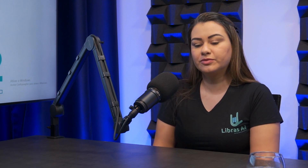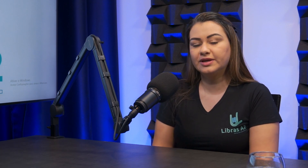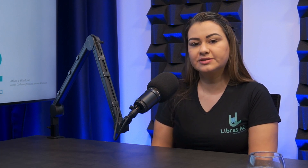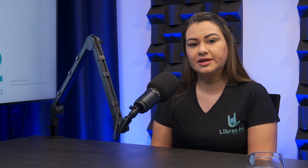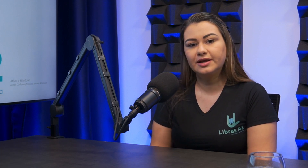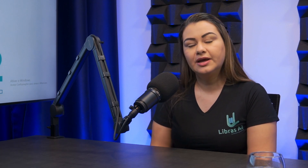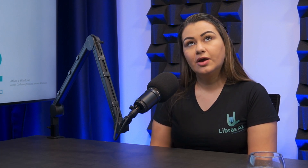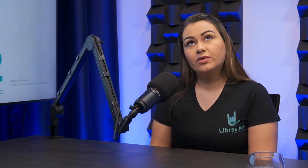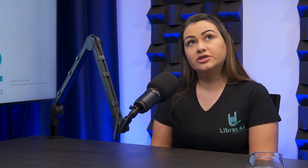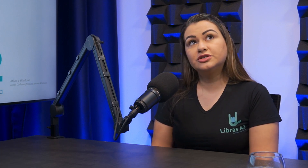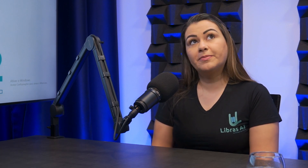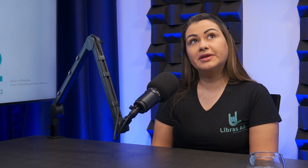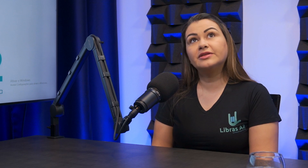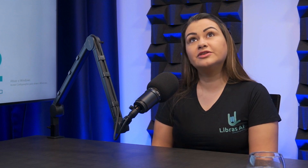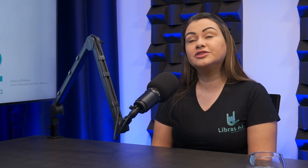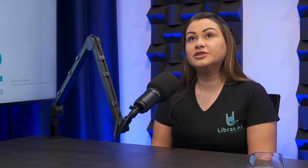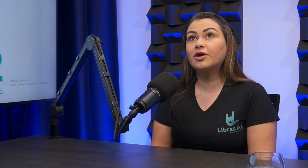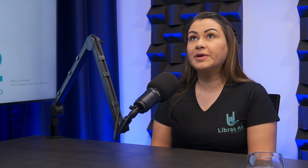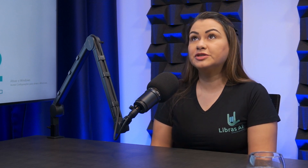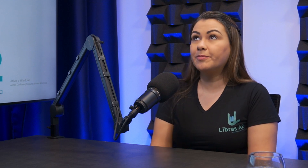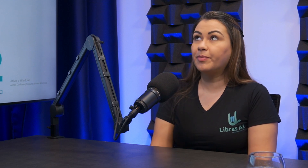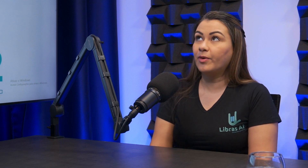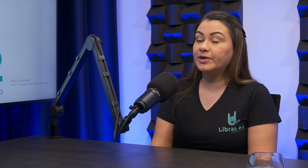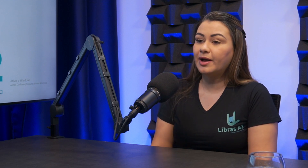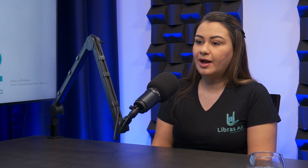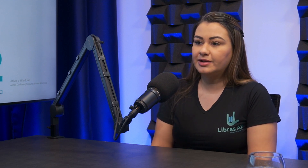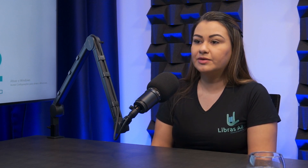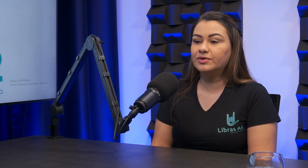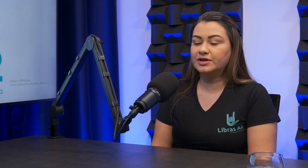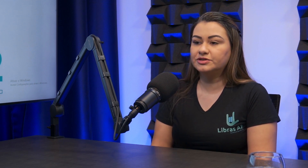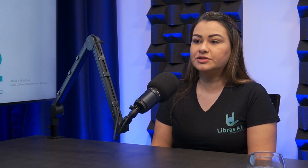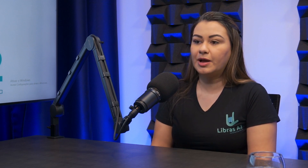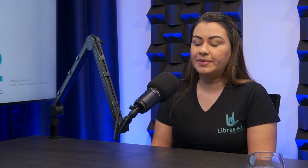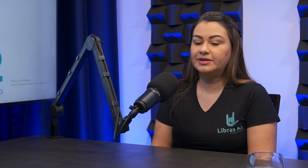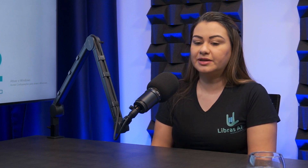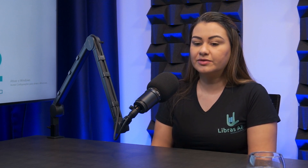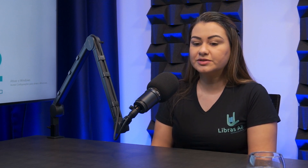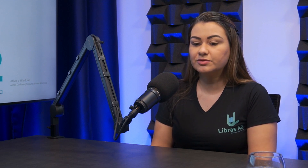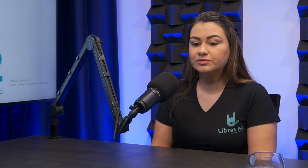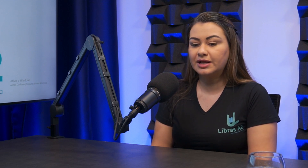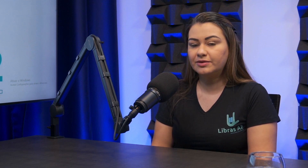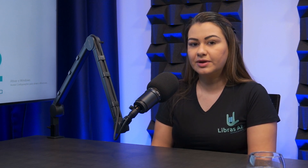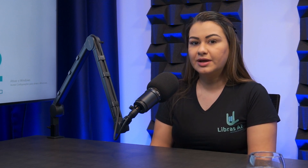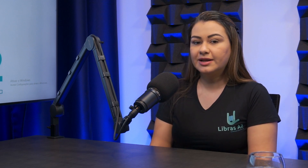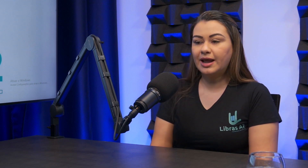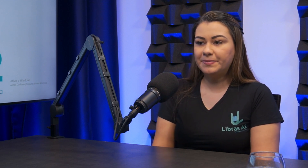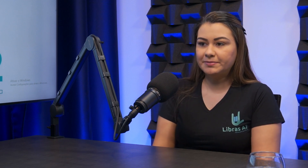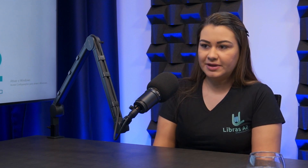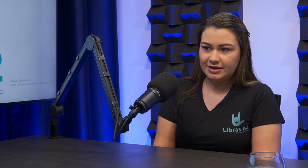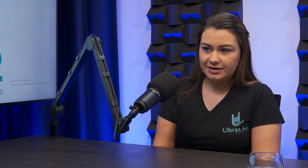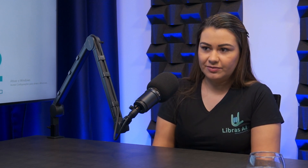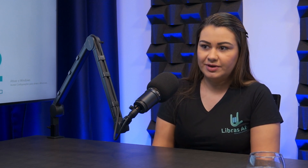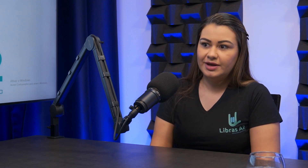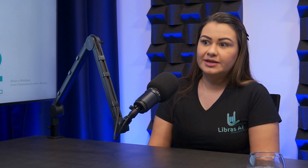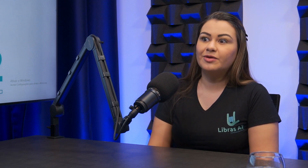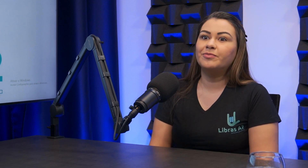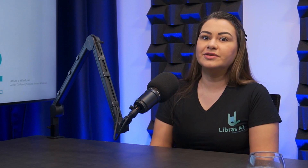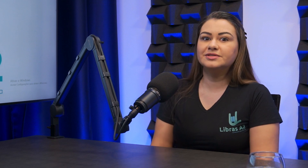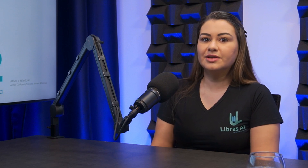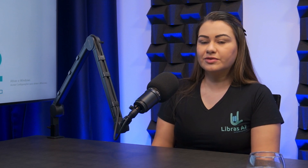portuguesa, né? Quando a gente está aprendendo, a gente geralmente apoia a língua que a gente está aprendendo, a segunda língua, na primeira língua. Então, pode ser que quando a